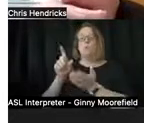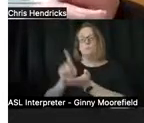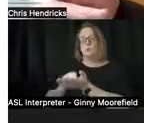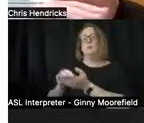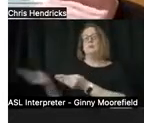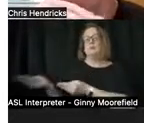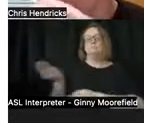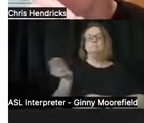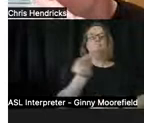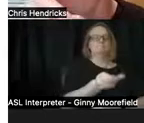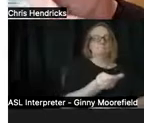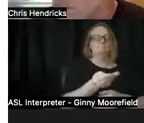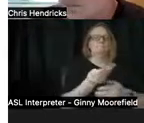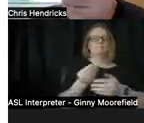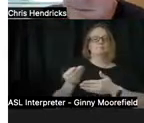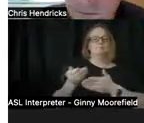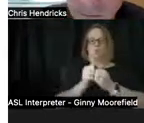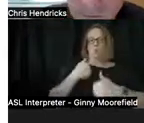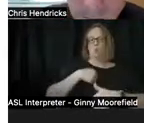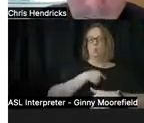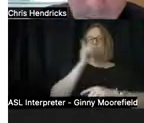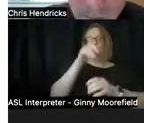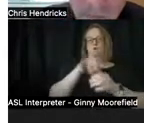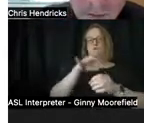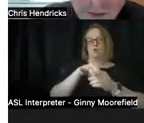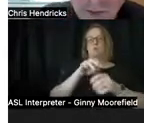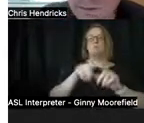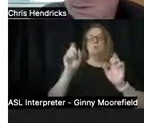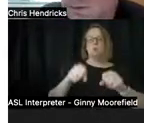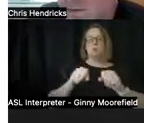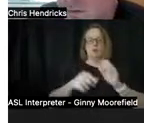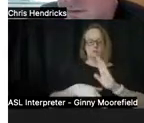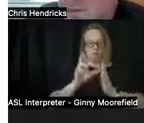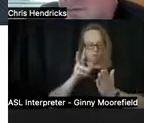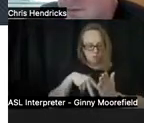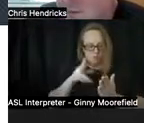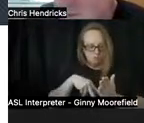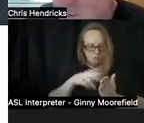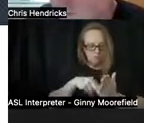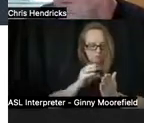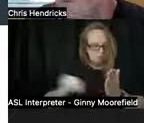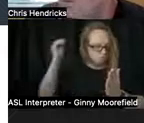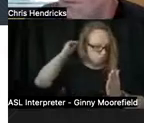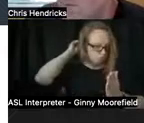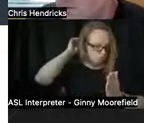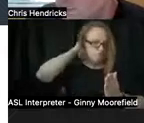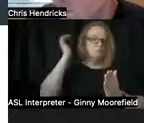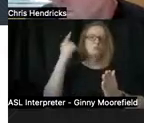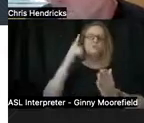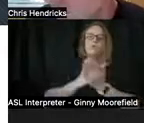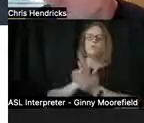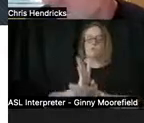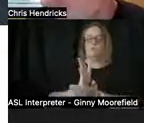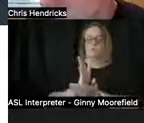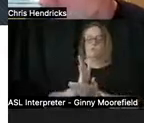llevarlo con nosotros cuando vayamos a votar pero lo más importante podemos revisarlo De antemano y podemos estar